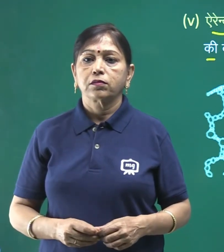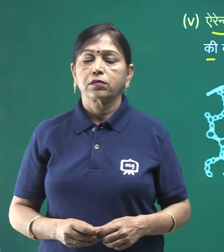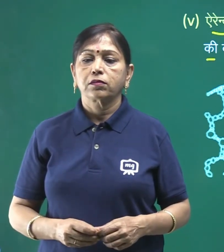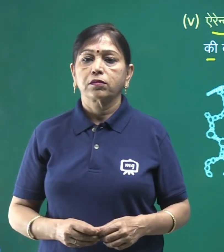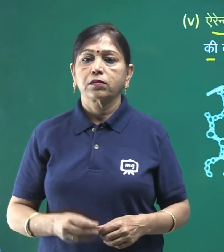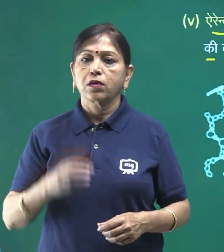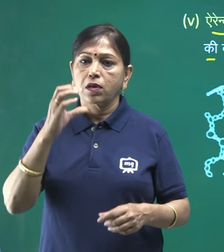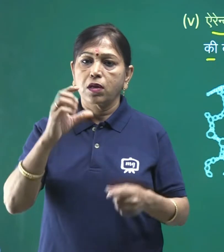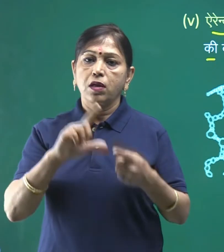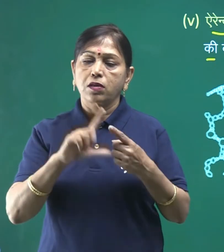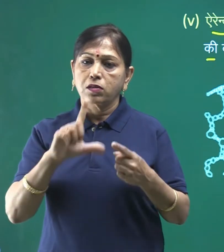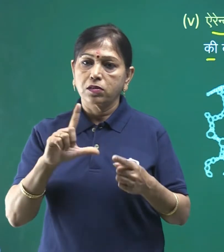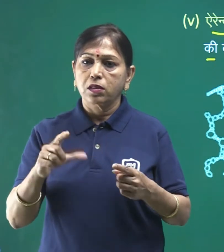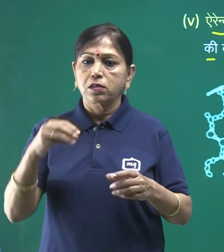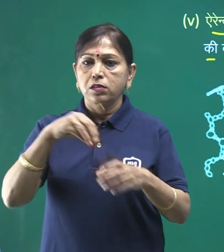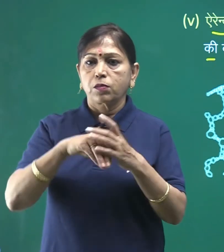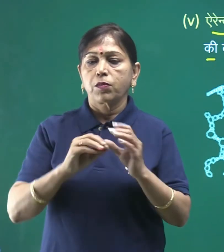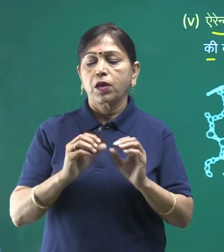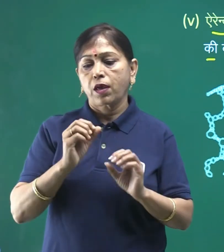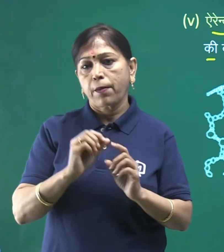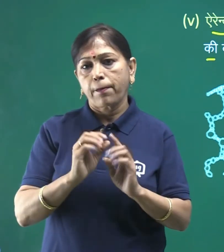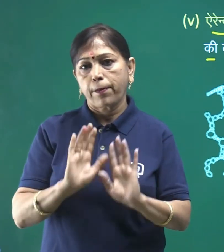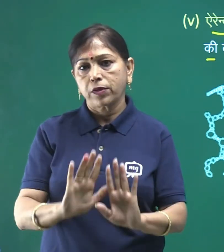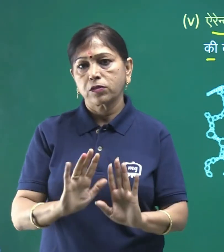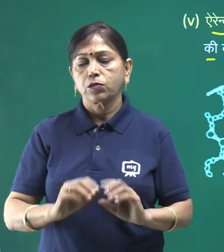कोशिकाओं में पाया जाता है।